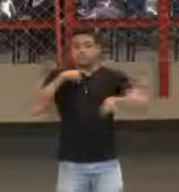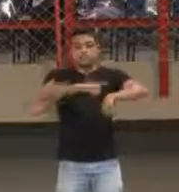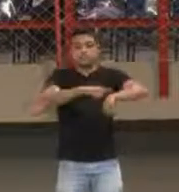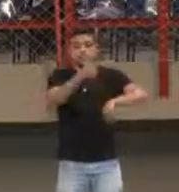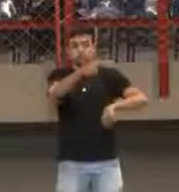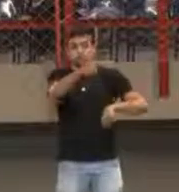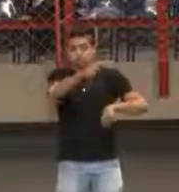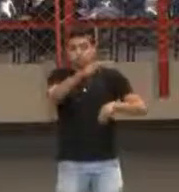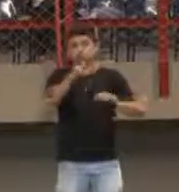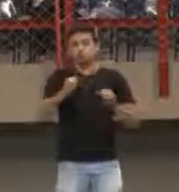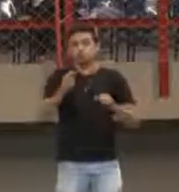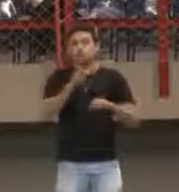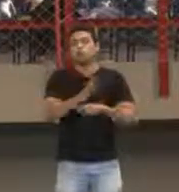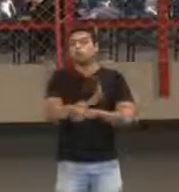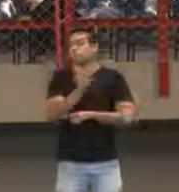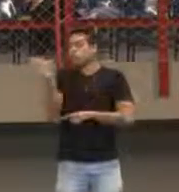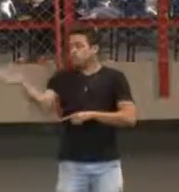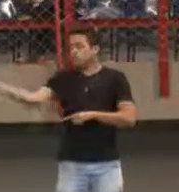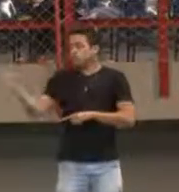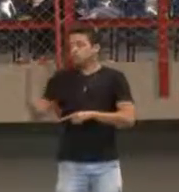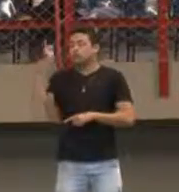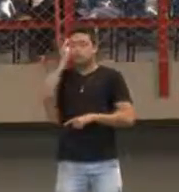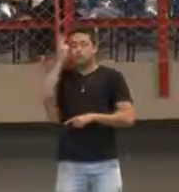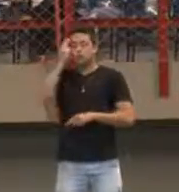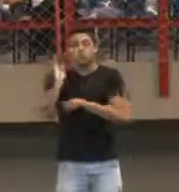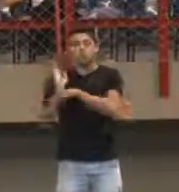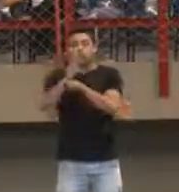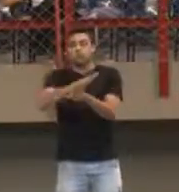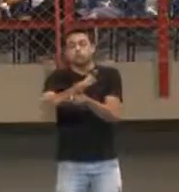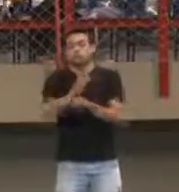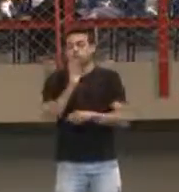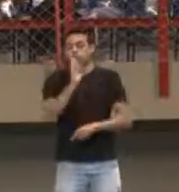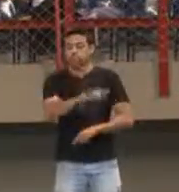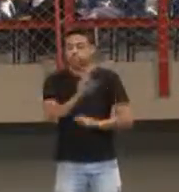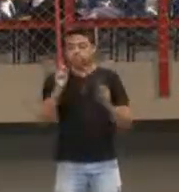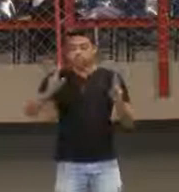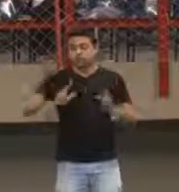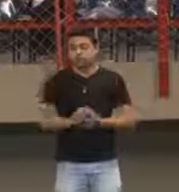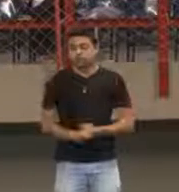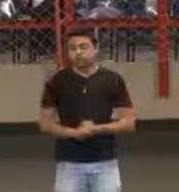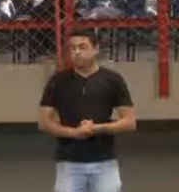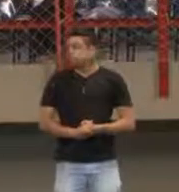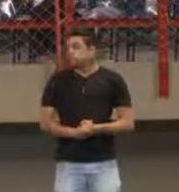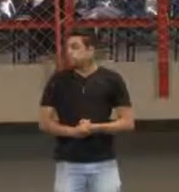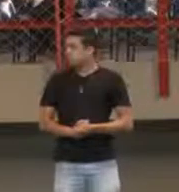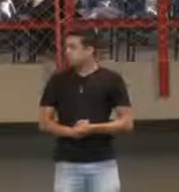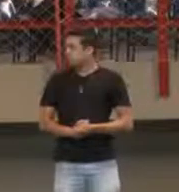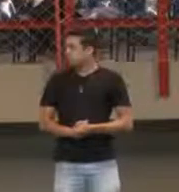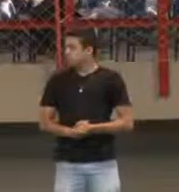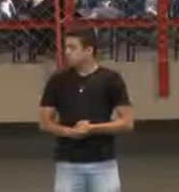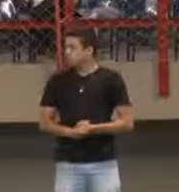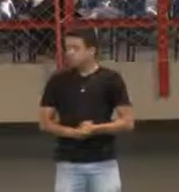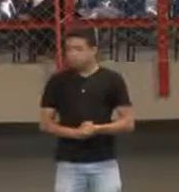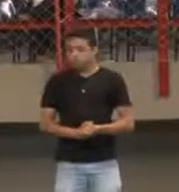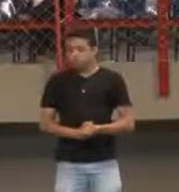tempo eu falar, me procura aqui no cantinho que eu ajudo. Tá certo? Beleza? Vamos lá.